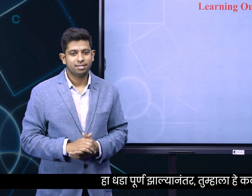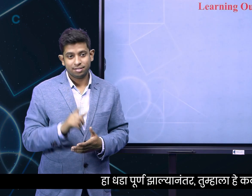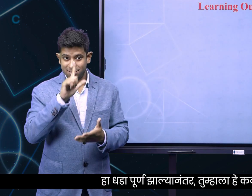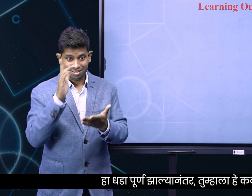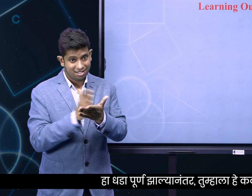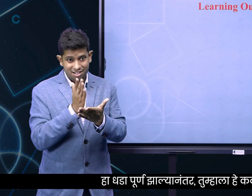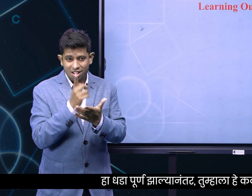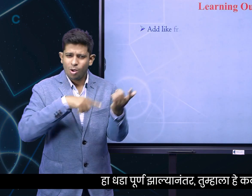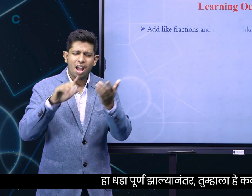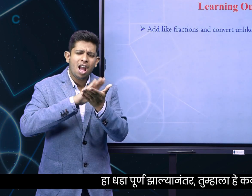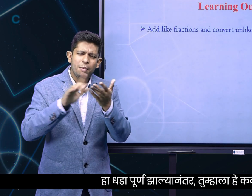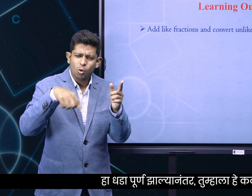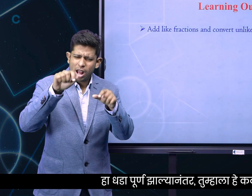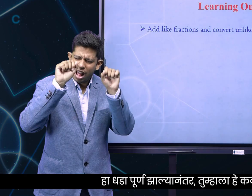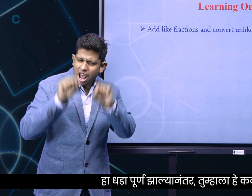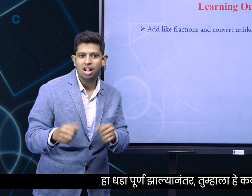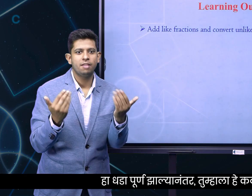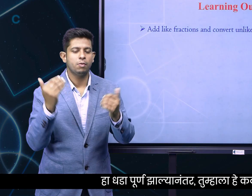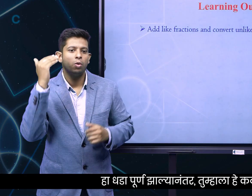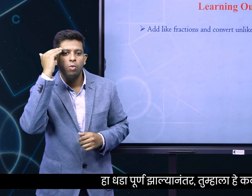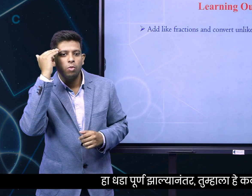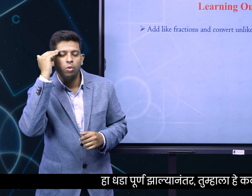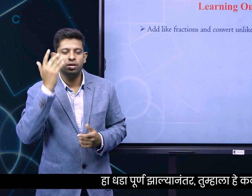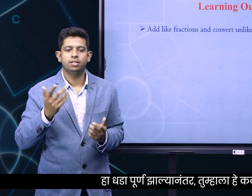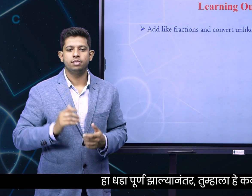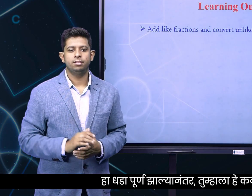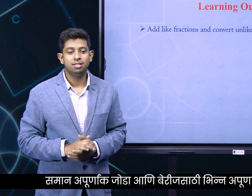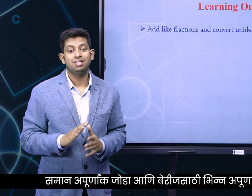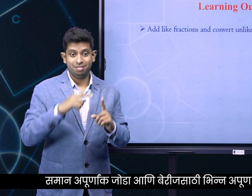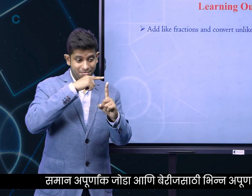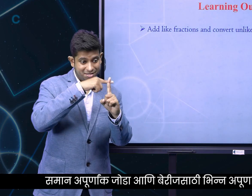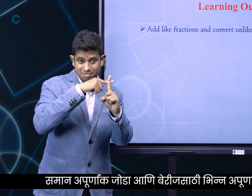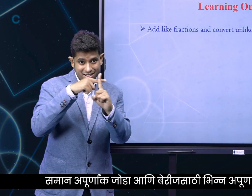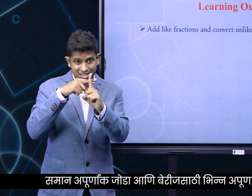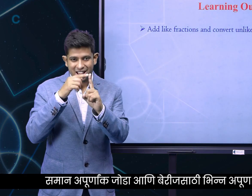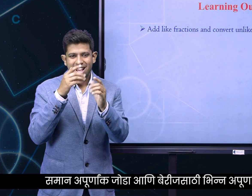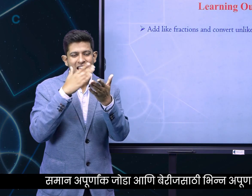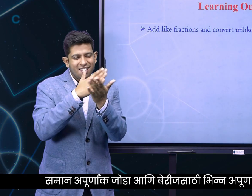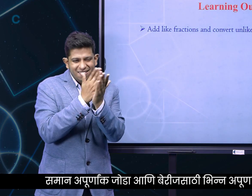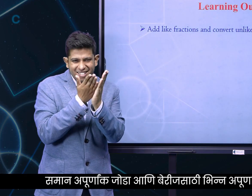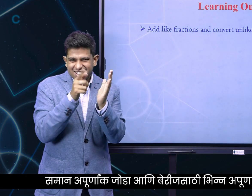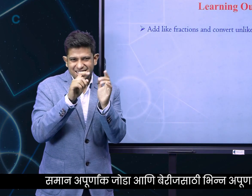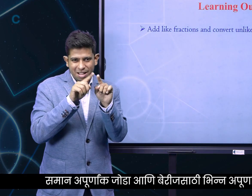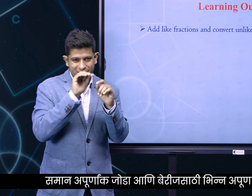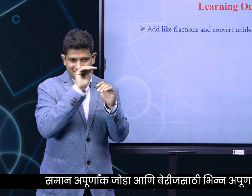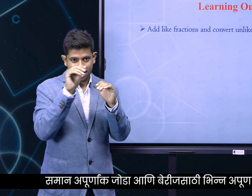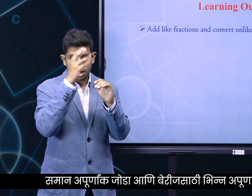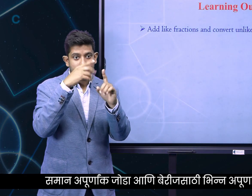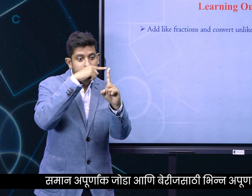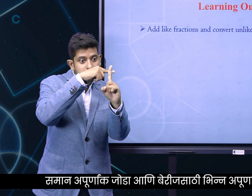हा धडा पूर्ण झाल्यानंतर तुम्हाला हे कळेल. समान अपूर्णांक जोडा आणि बेरीजसाठी भिन्न